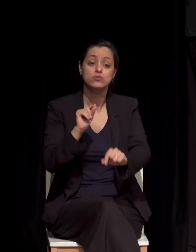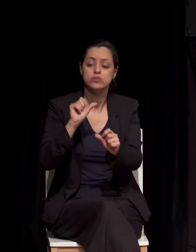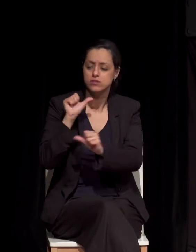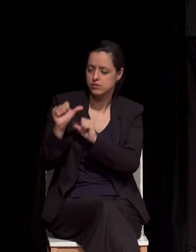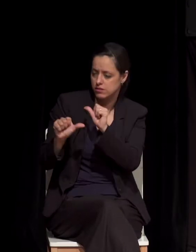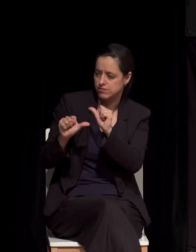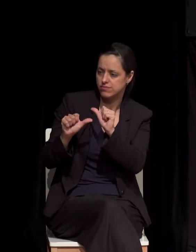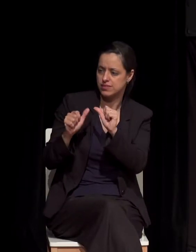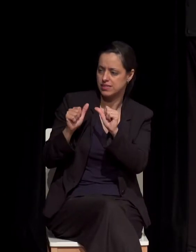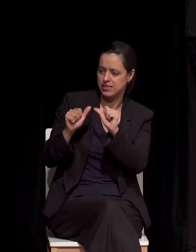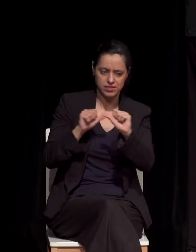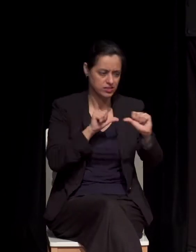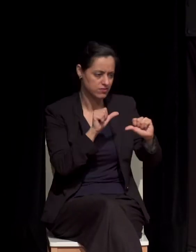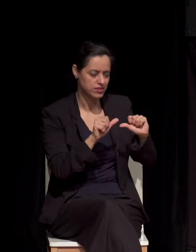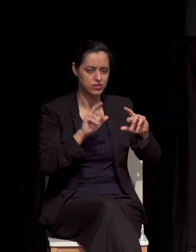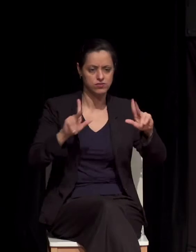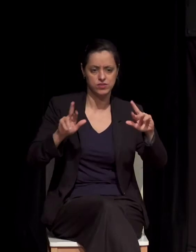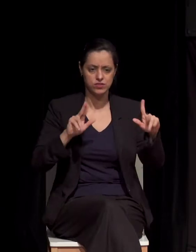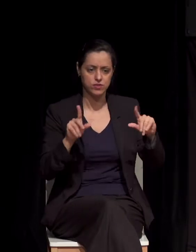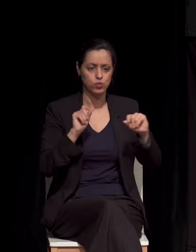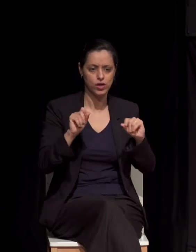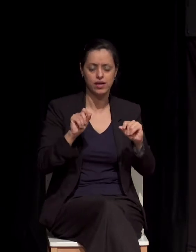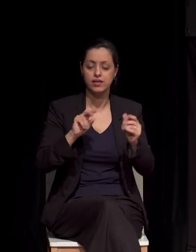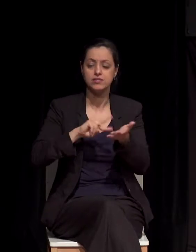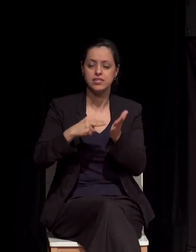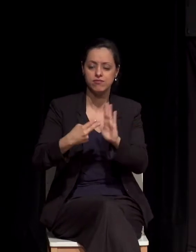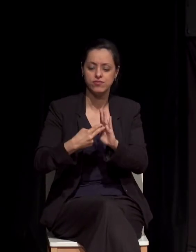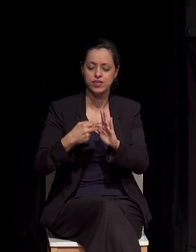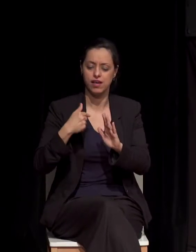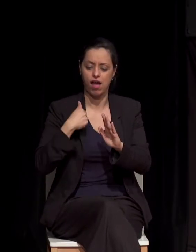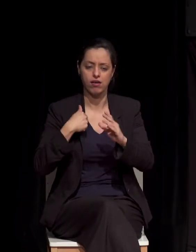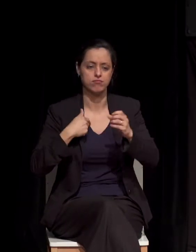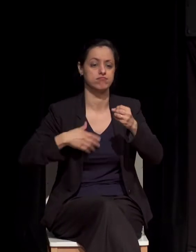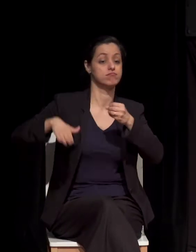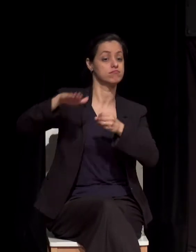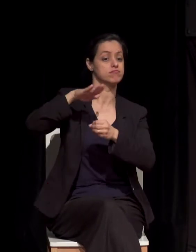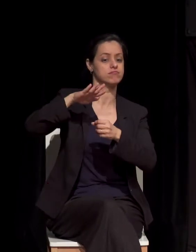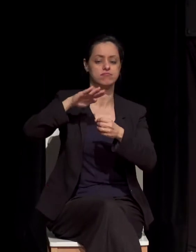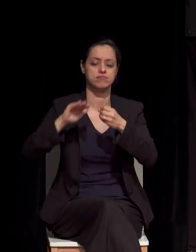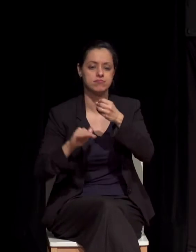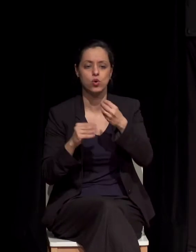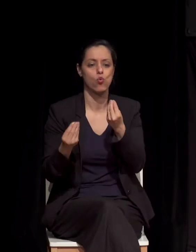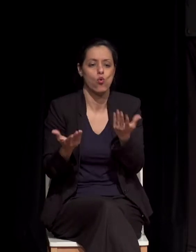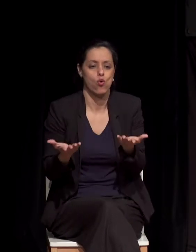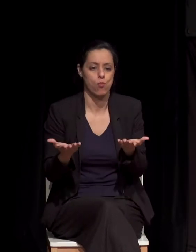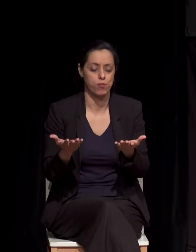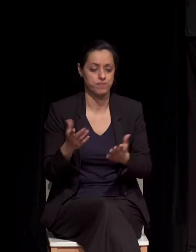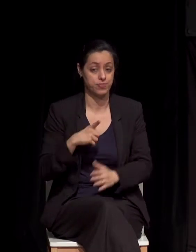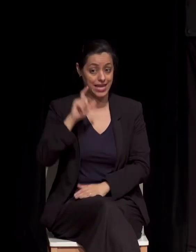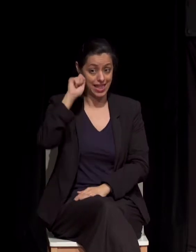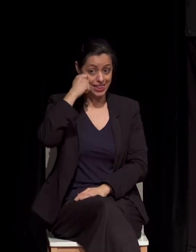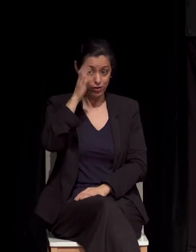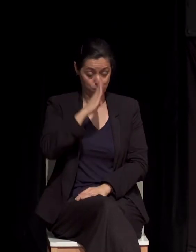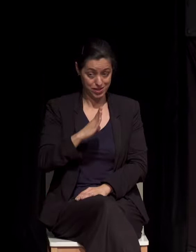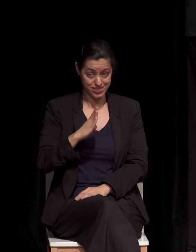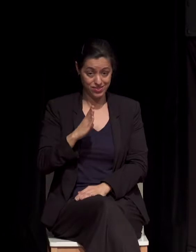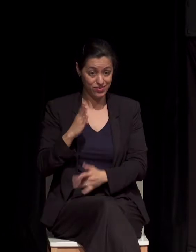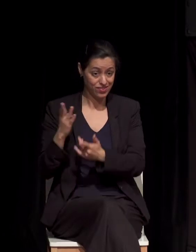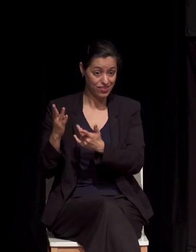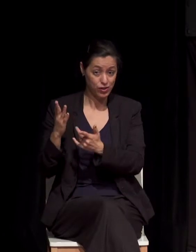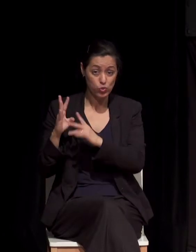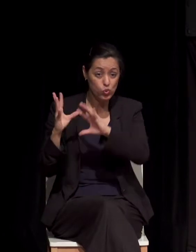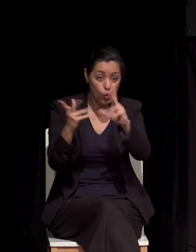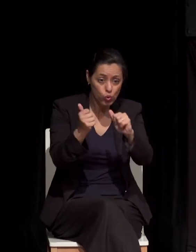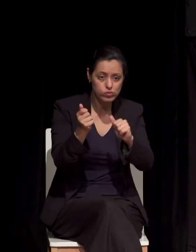relação a posições sociais. Então, negro no Brasil não é todo mundo, mas a nossa cultura, certamente,